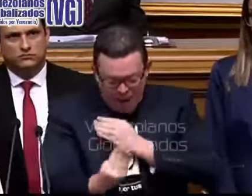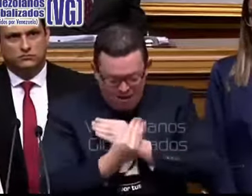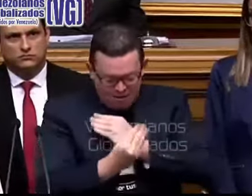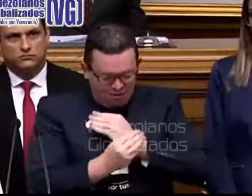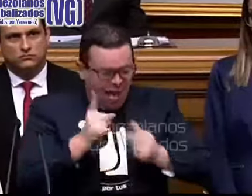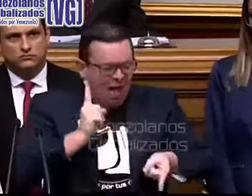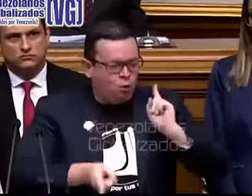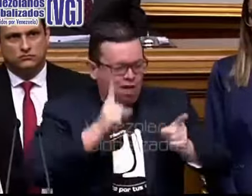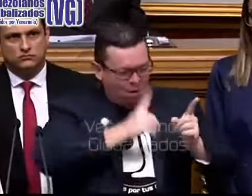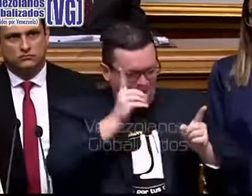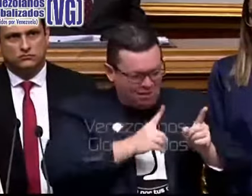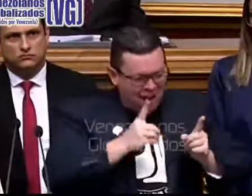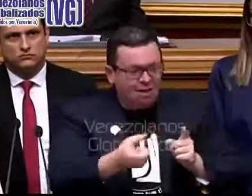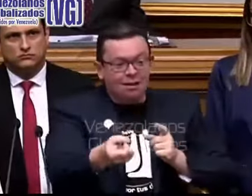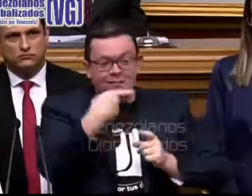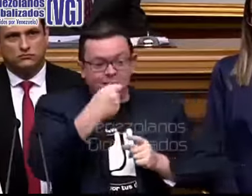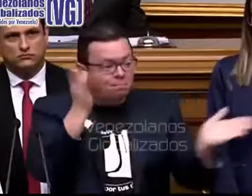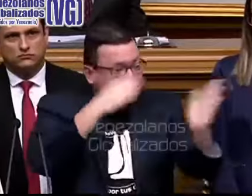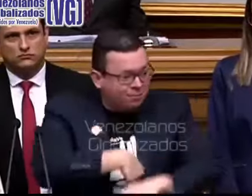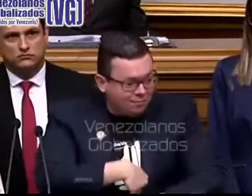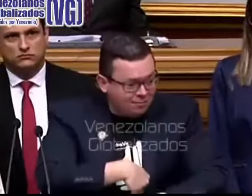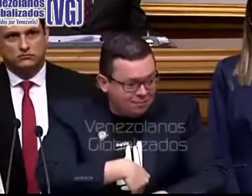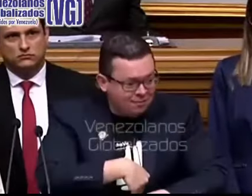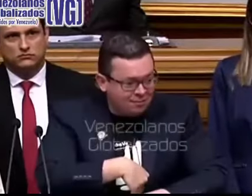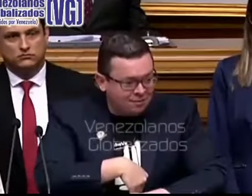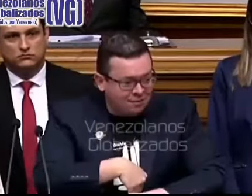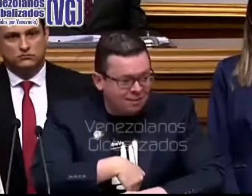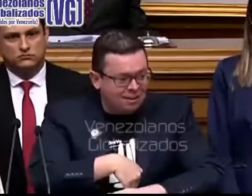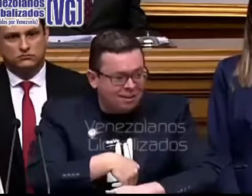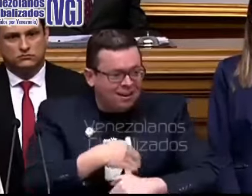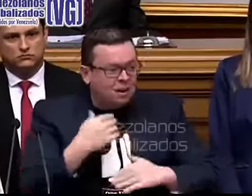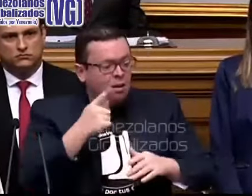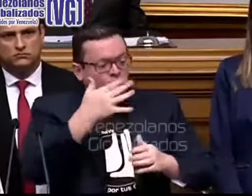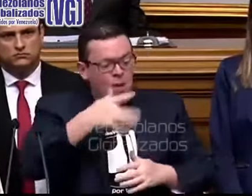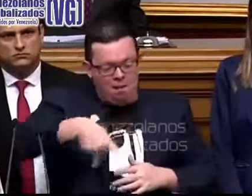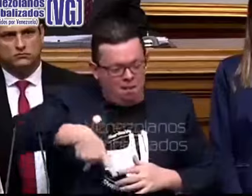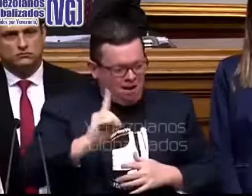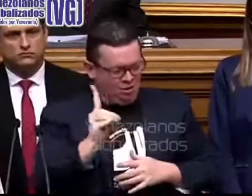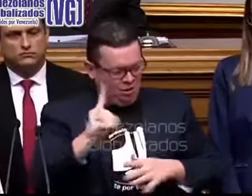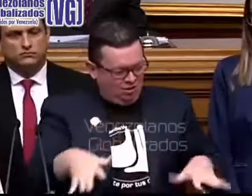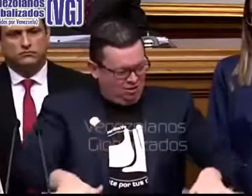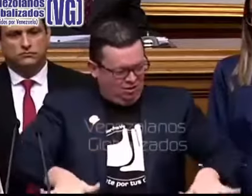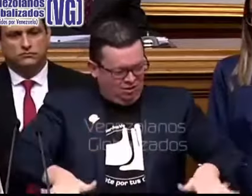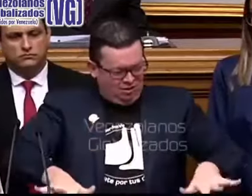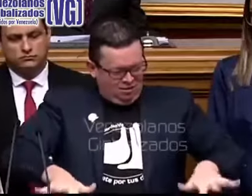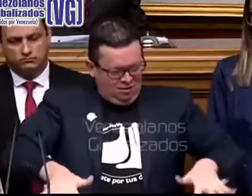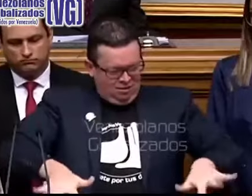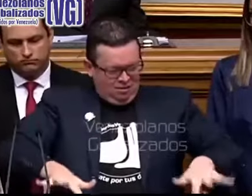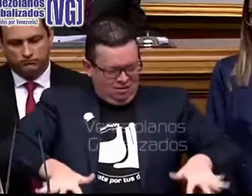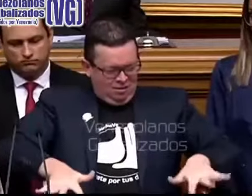servicios de salud y a la medicina. Si las personas no se protegen su salud, aquellos quienes no tienen discapacidad